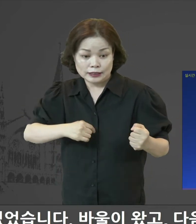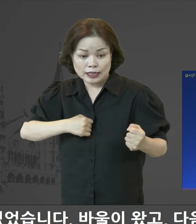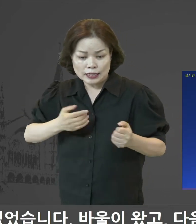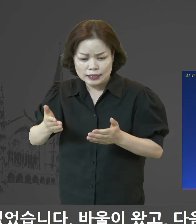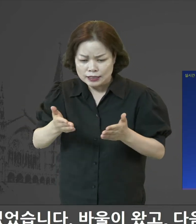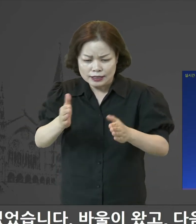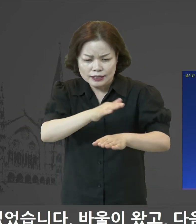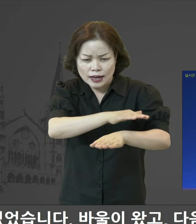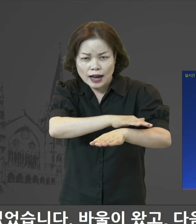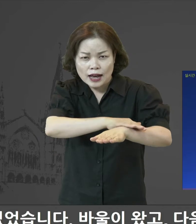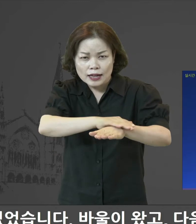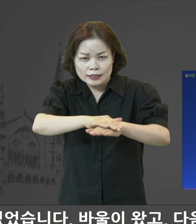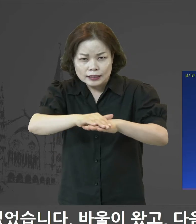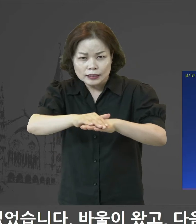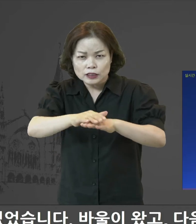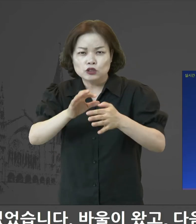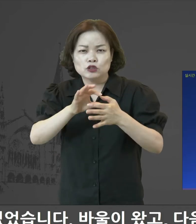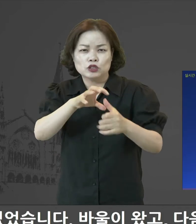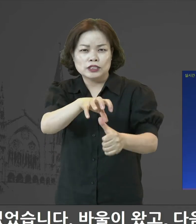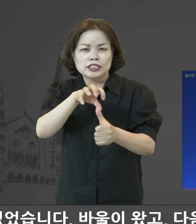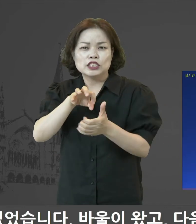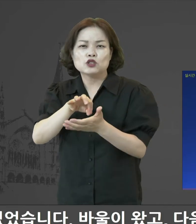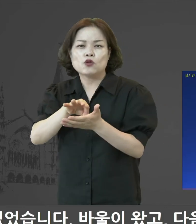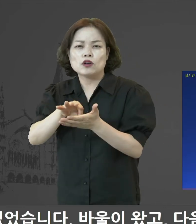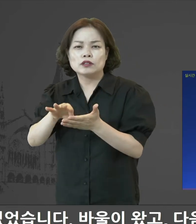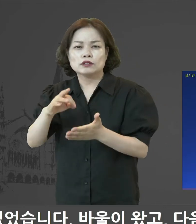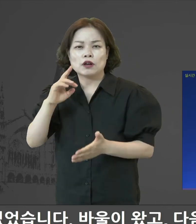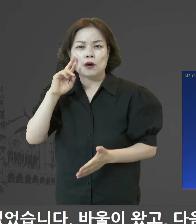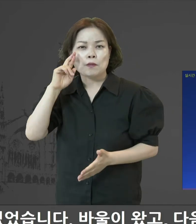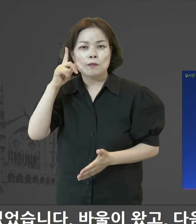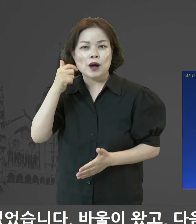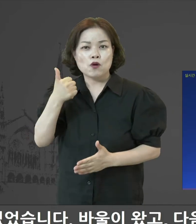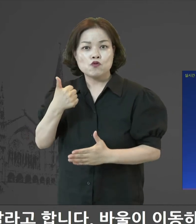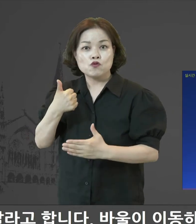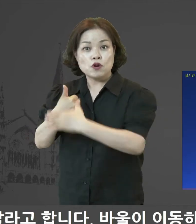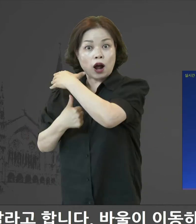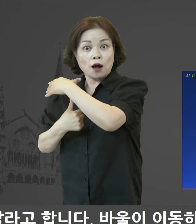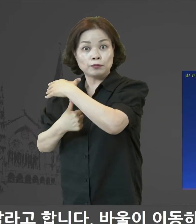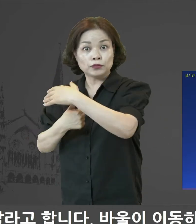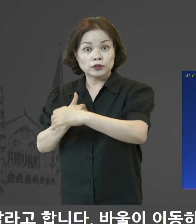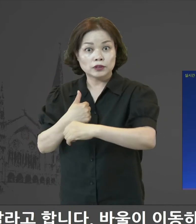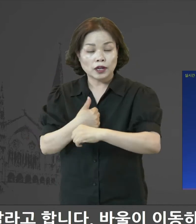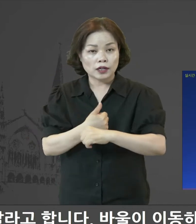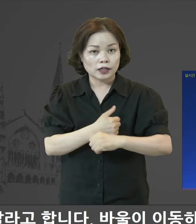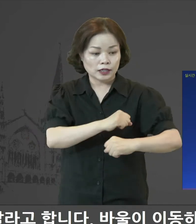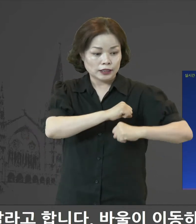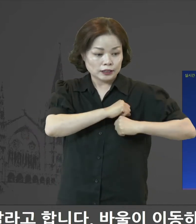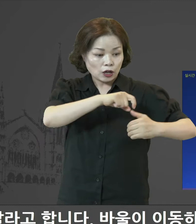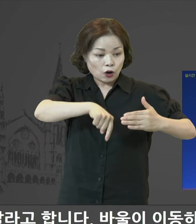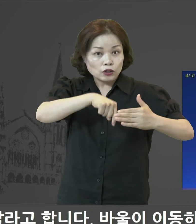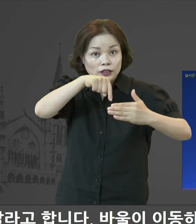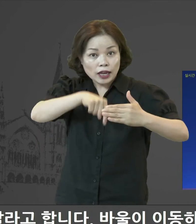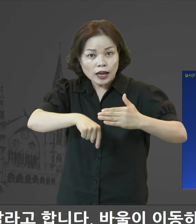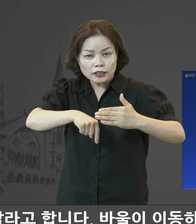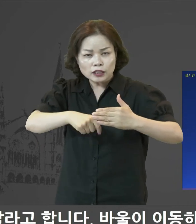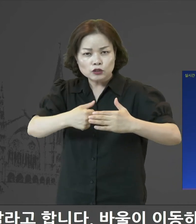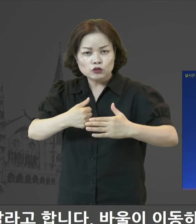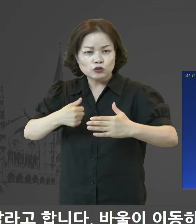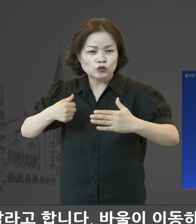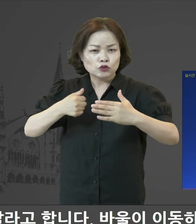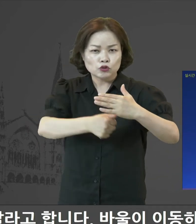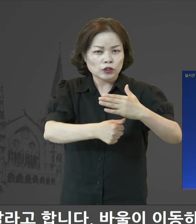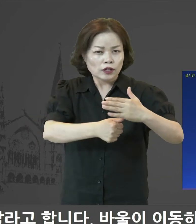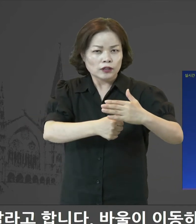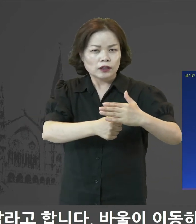지리적으로 잘 아는 입지를 이용해서 바울을 암살하겠다는 거예요. 영내에 있는 바울을 죽이기 위해서 들어가는